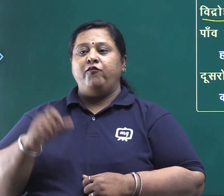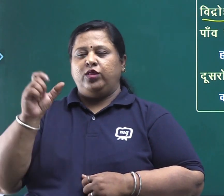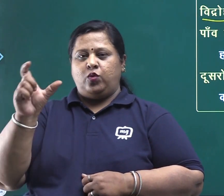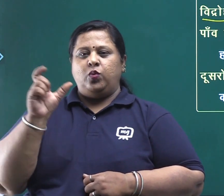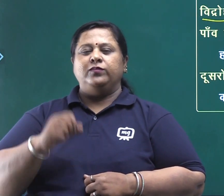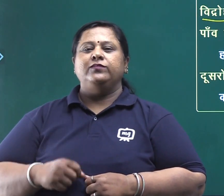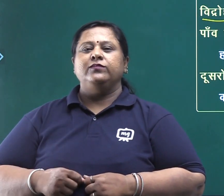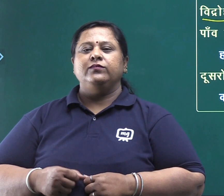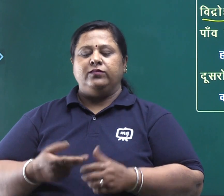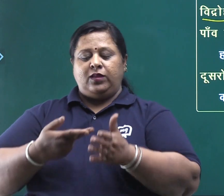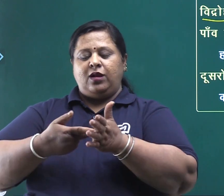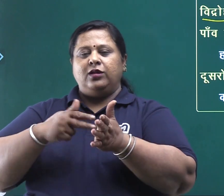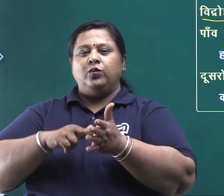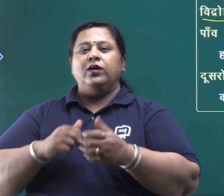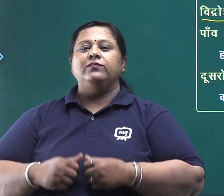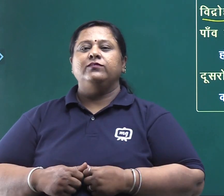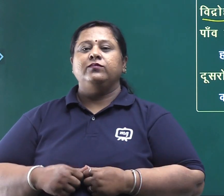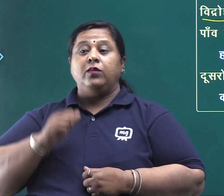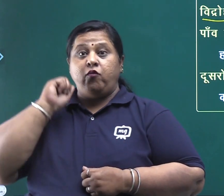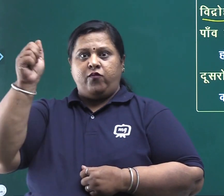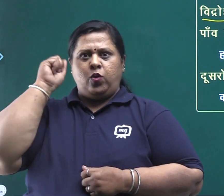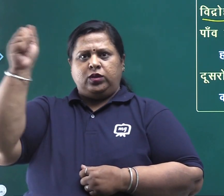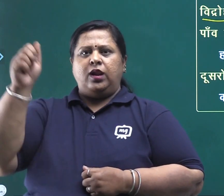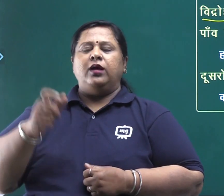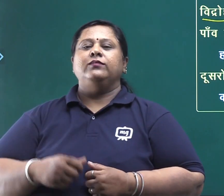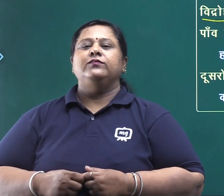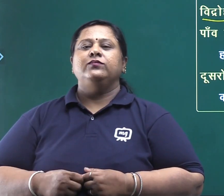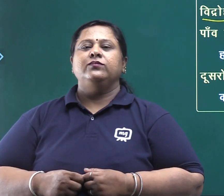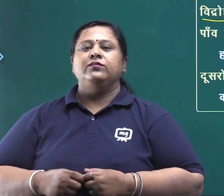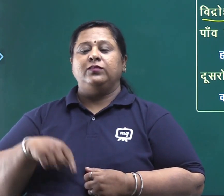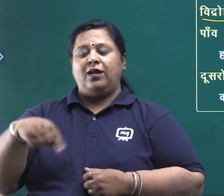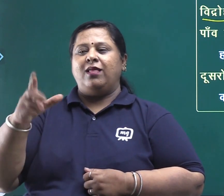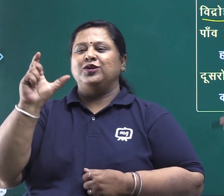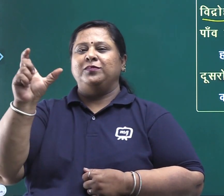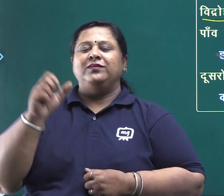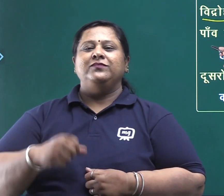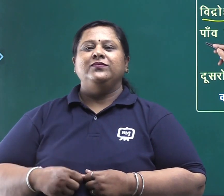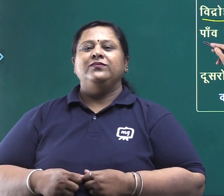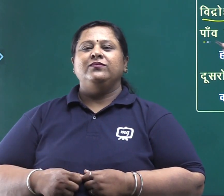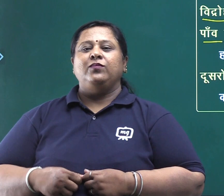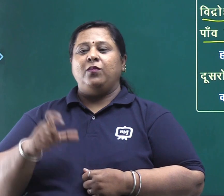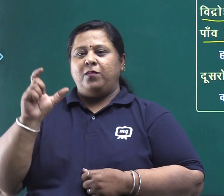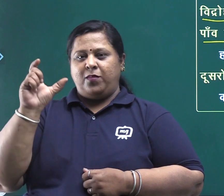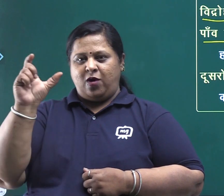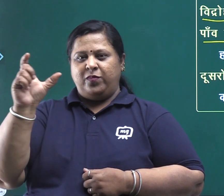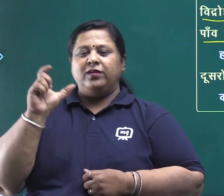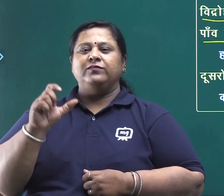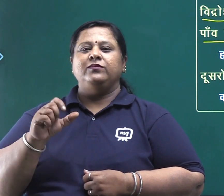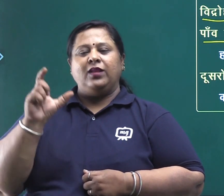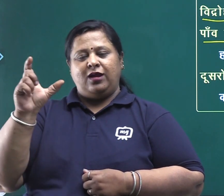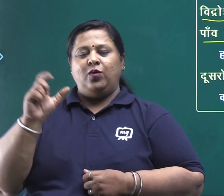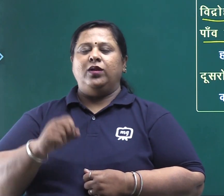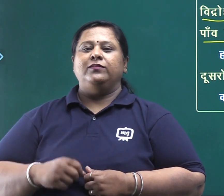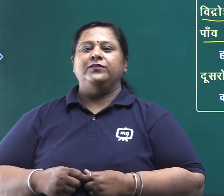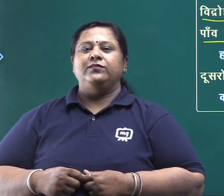विद्रोह, अर्थ होगा विरोध करना। अगला शब्द पांव पर खड़े